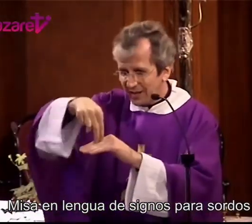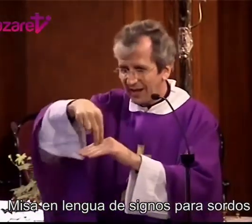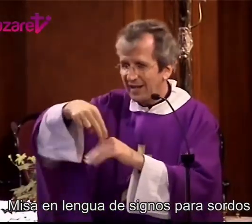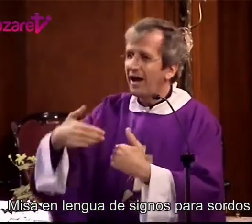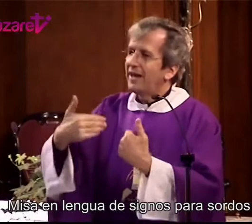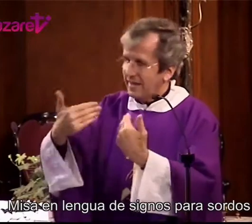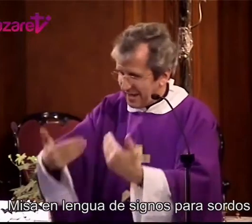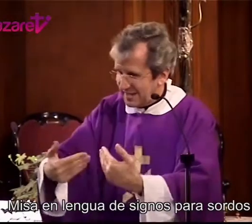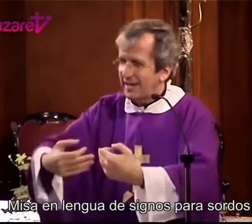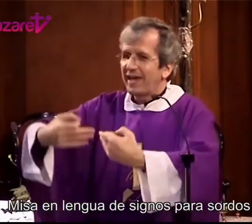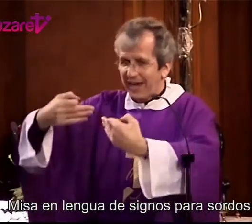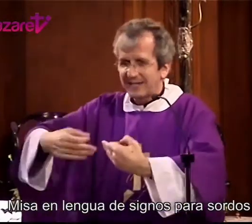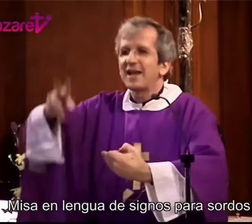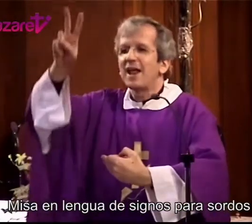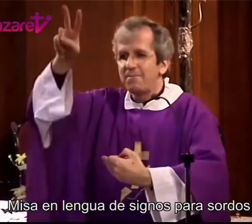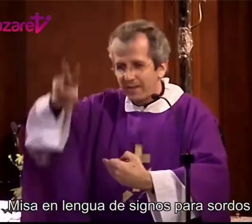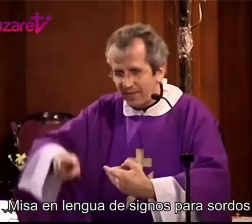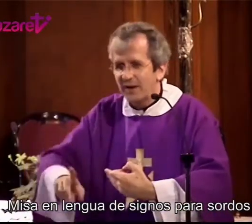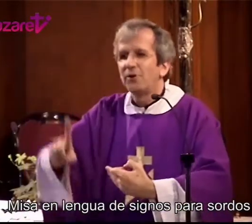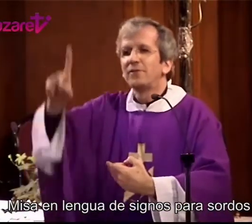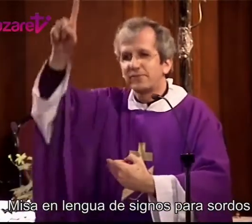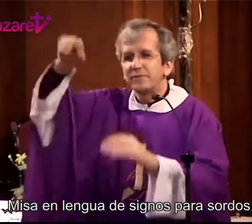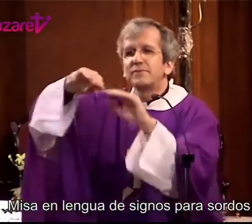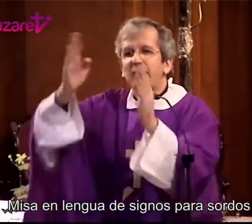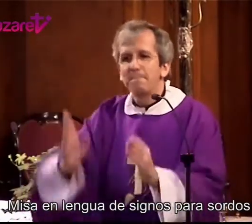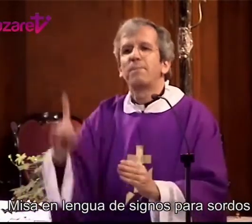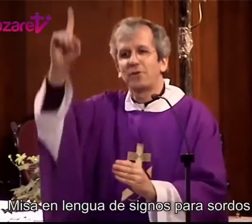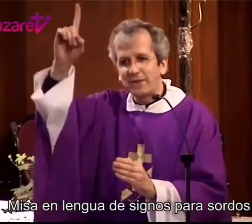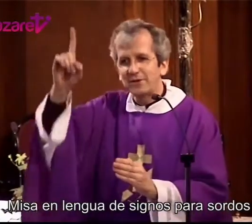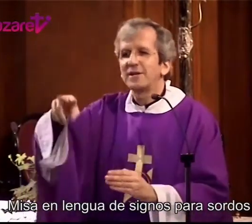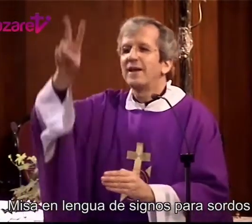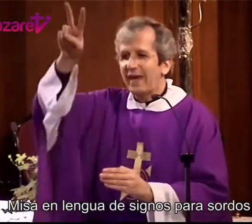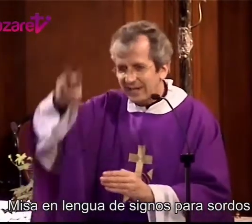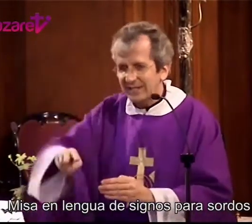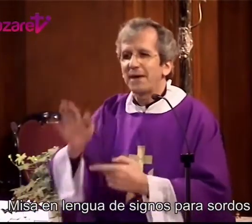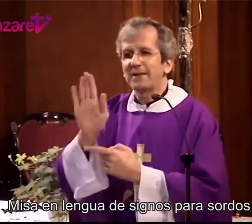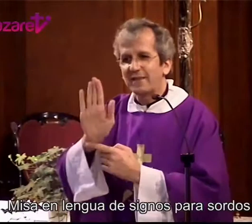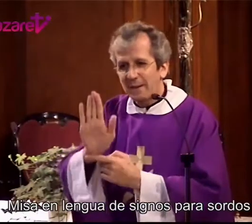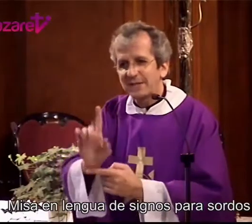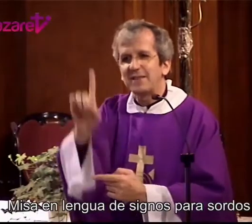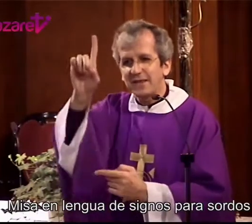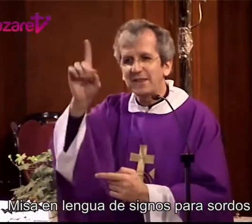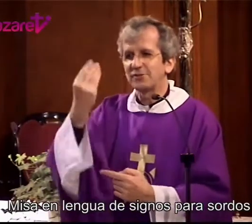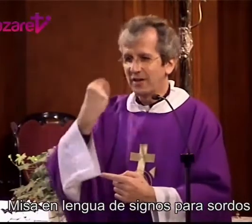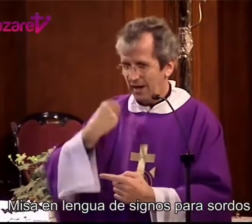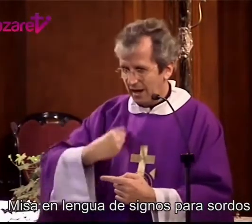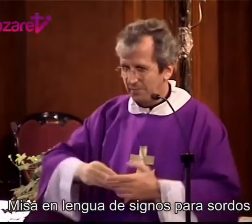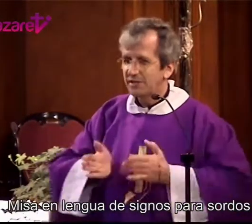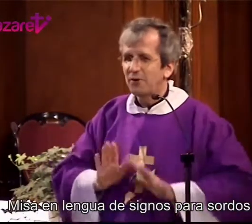resucitaría, y ese es el verdadero templo de Dios, esa es la verdadera presencia de Dios, el mismo Hijo